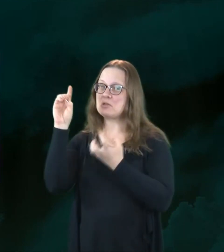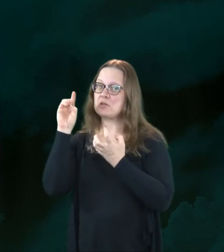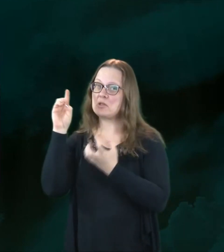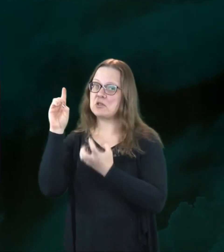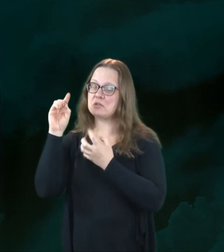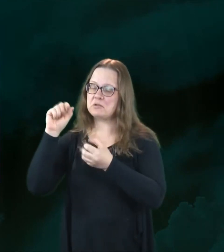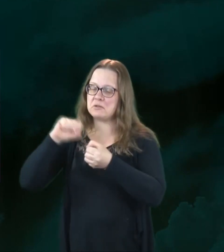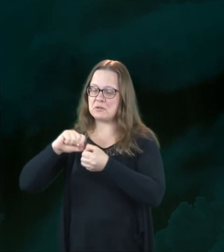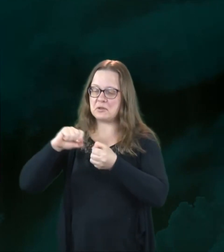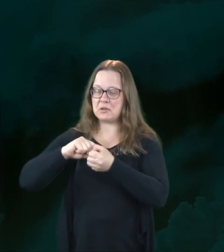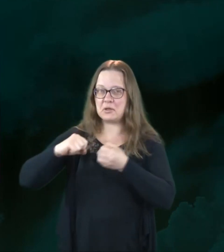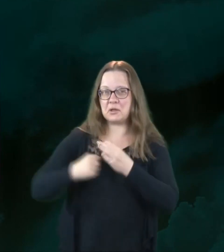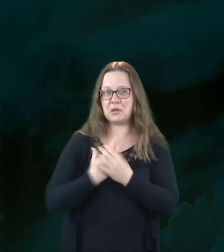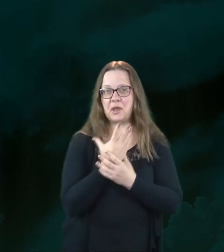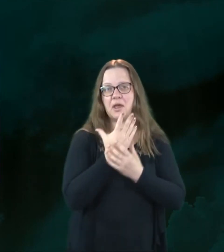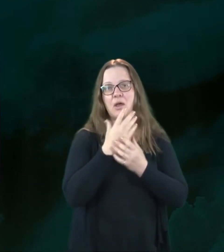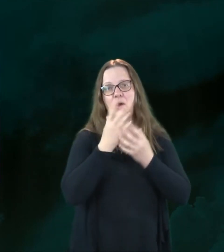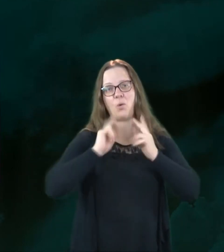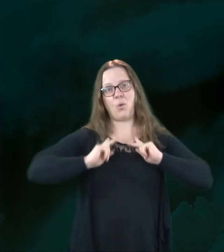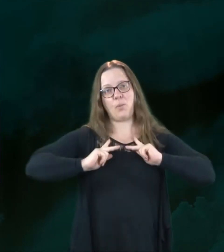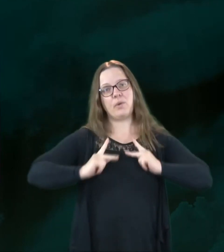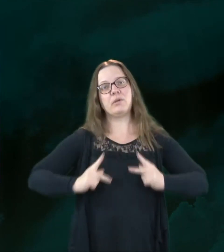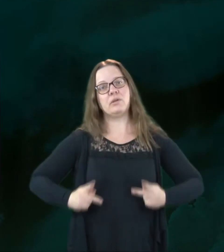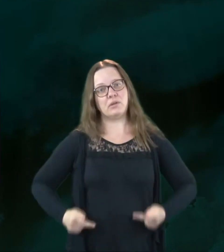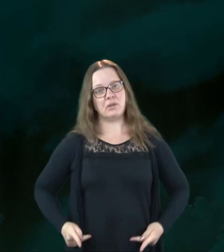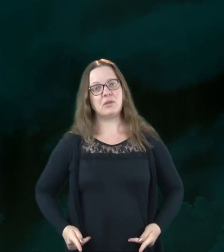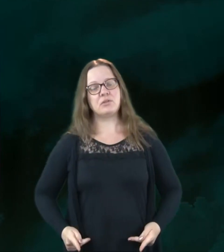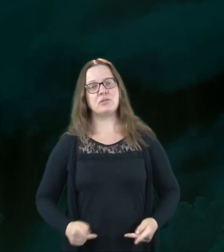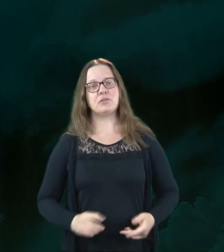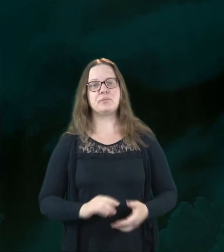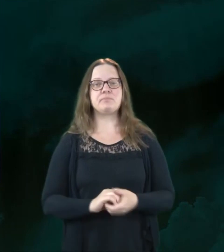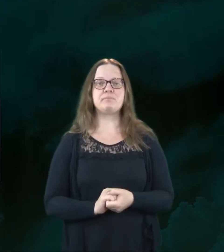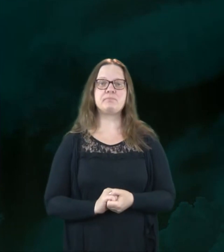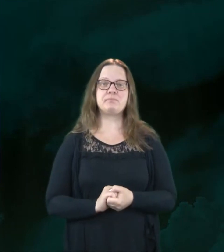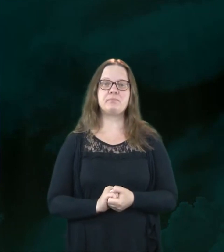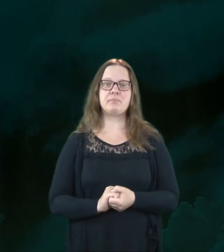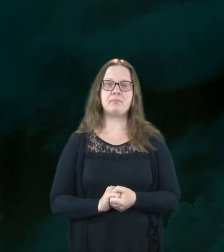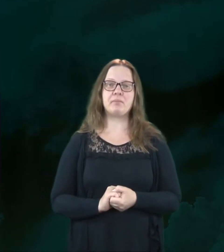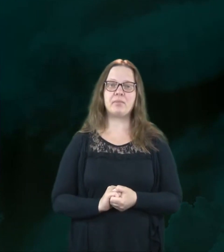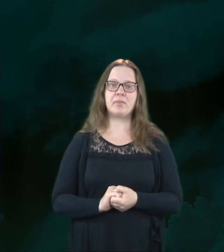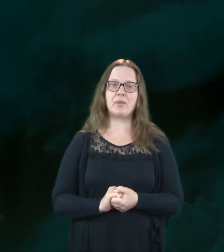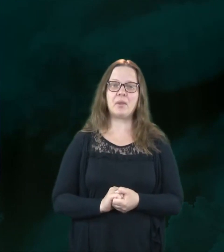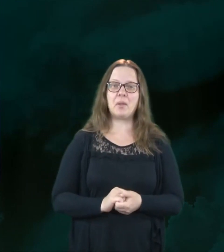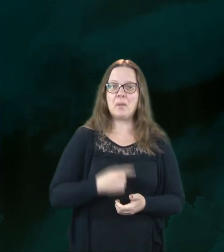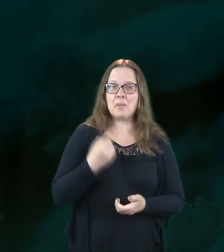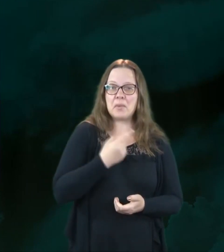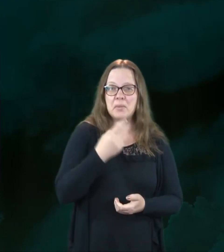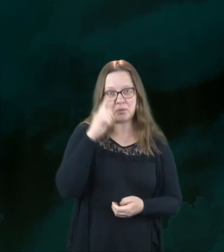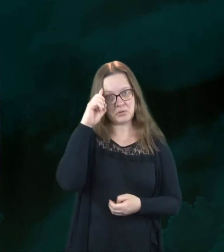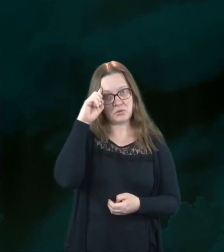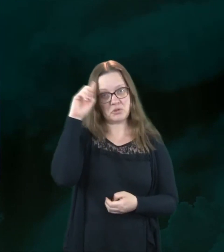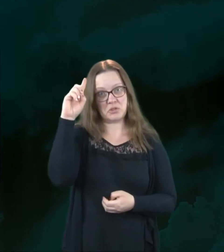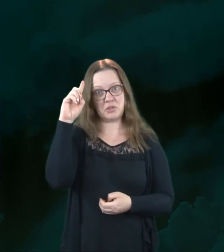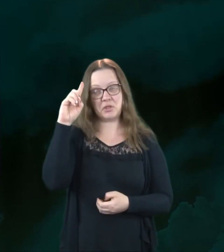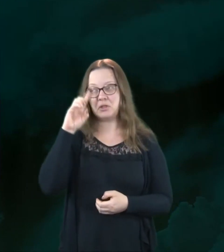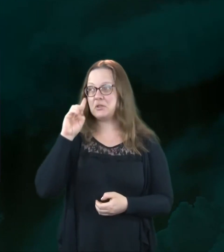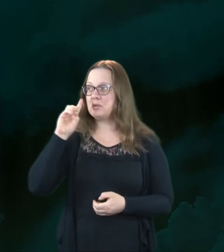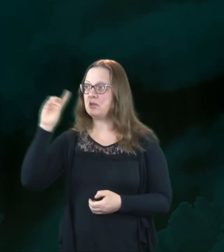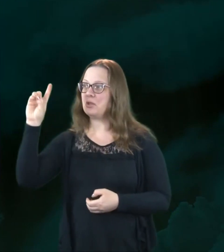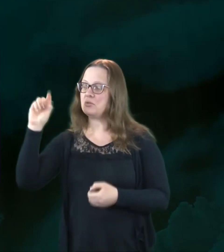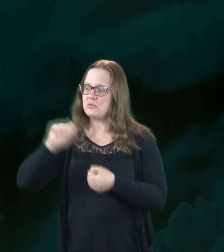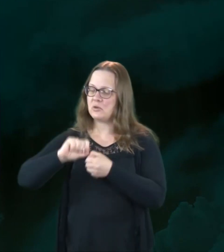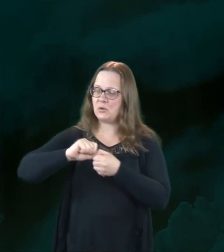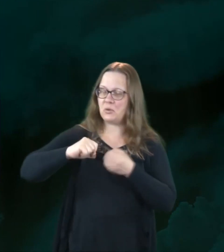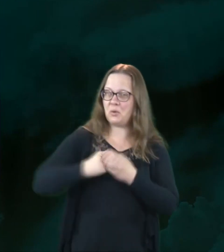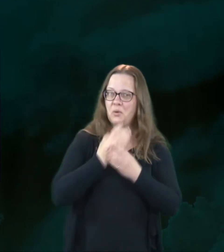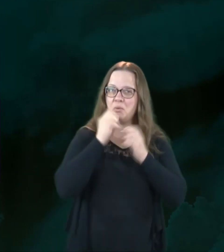coração antes da fundação do mundo. Muito bem. Então Deus então criou no primeiro dia, né, a luz, segundo